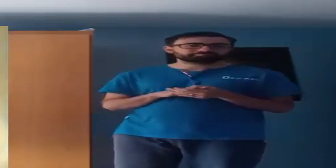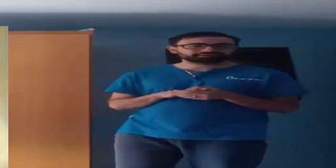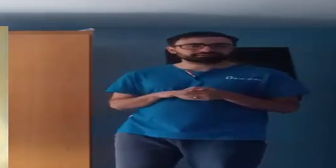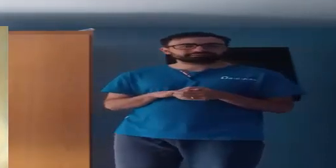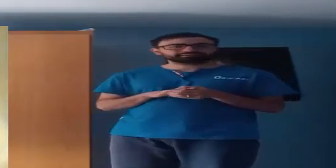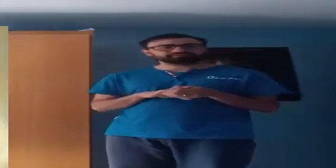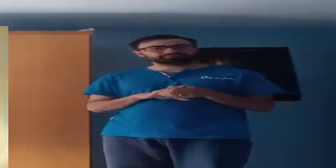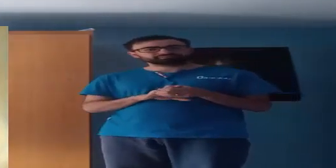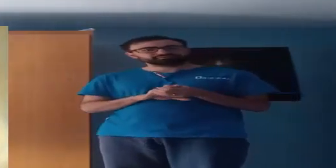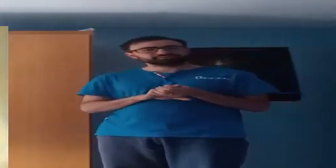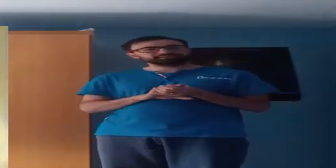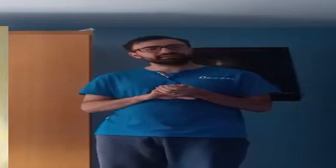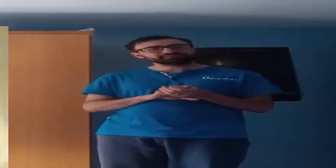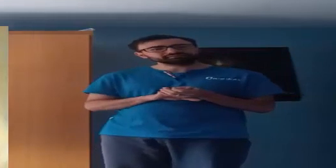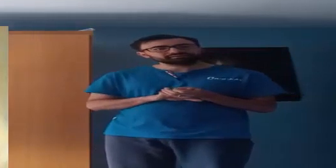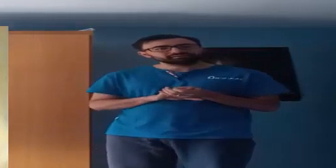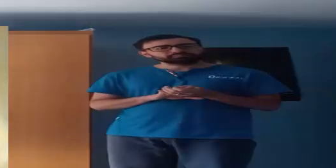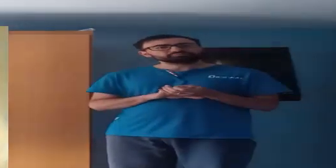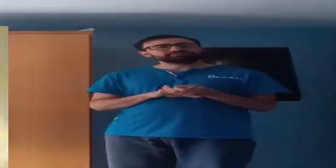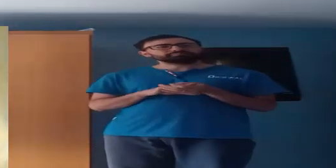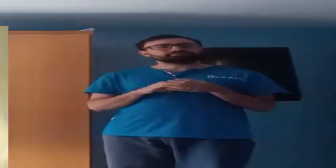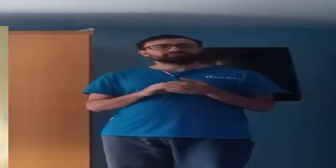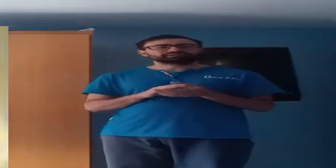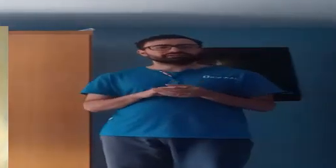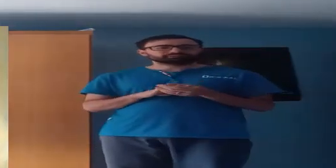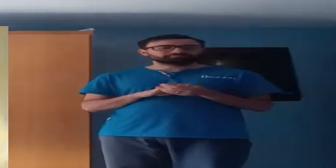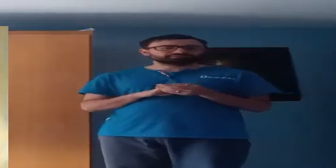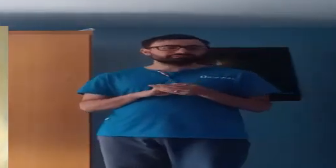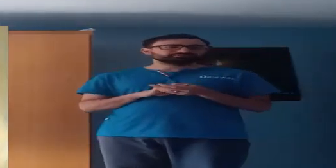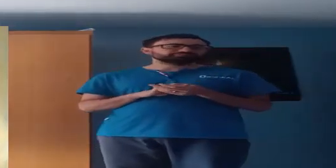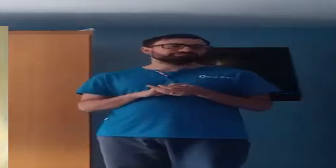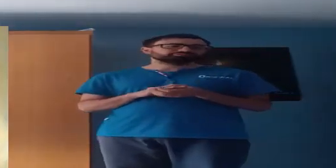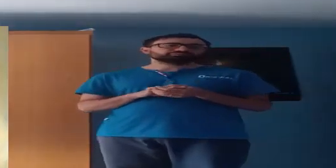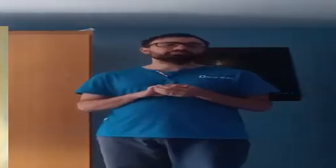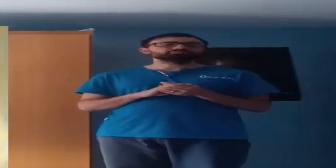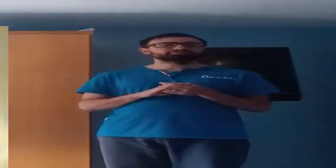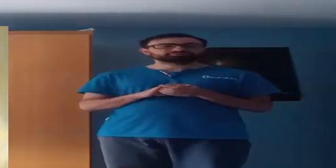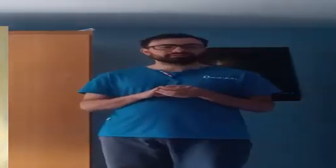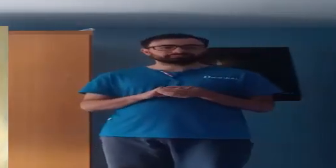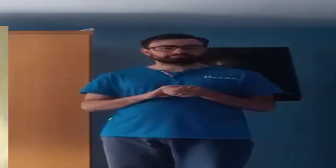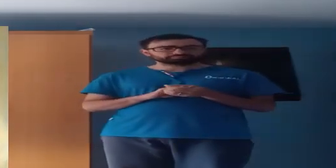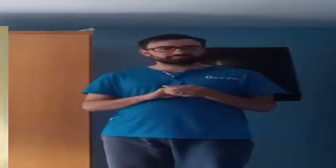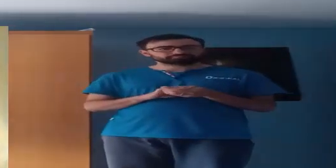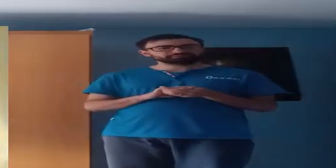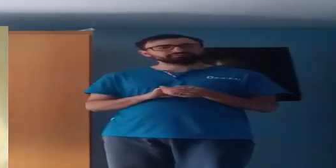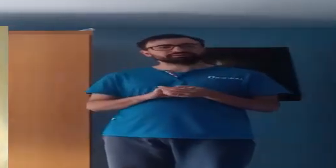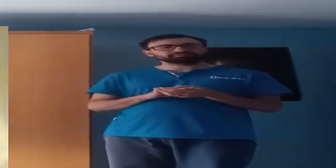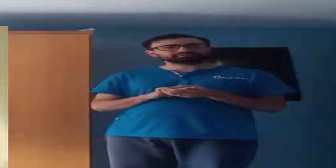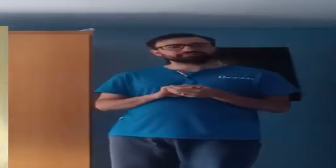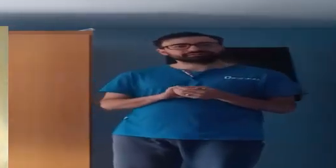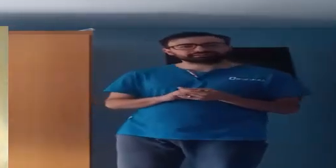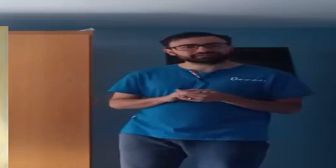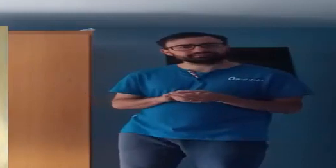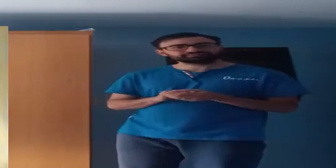arpa que Orfeo tenía, pues le protegía. Pero no duró mucho tiempo. Cuando dejó de tocar la